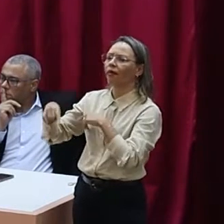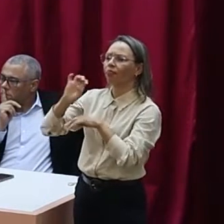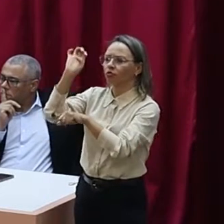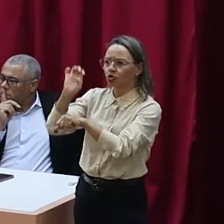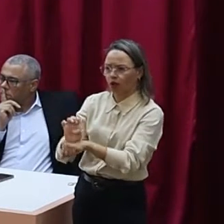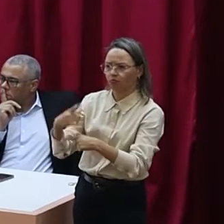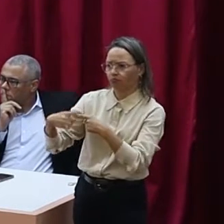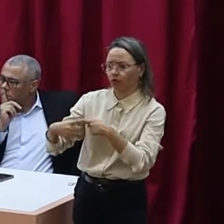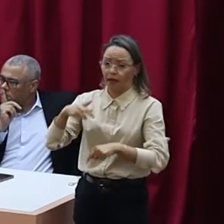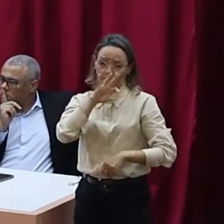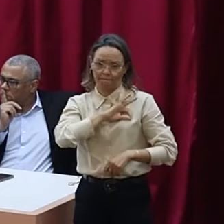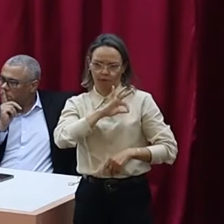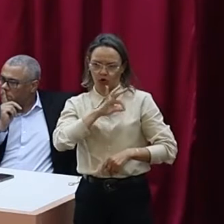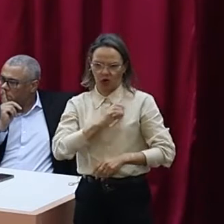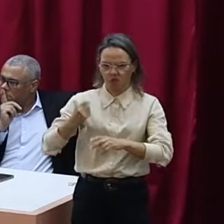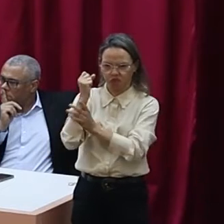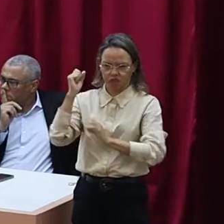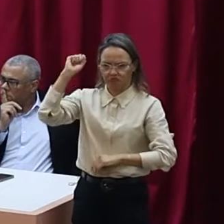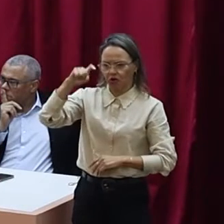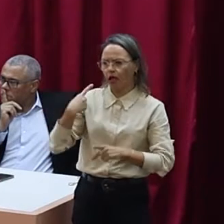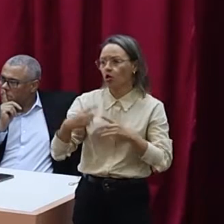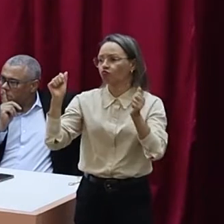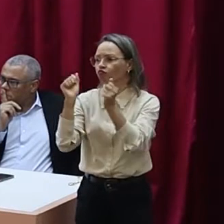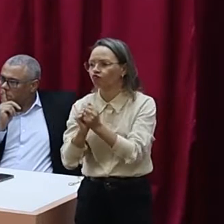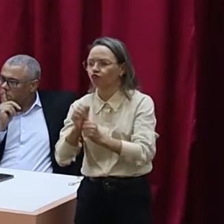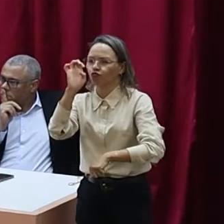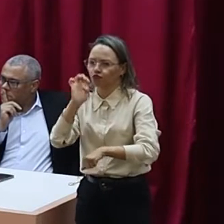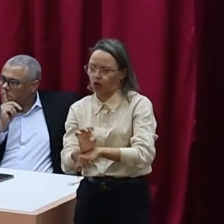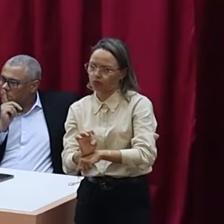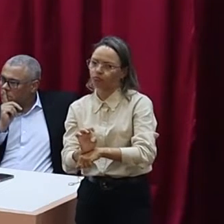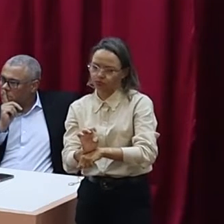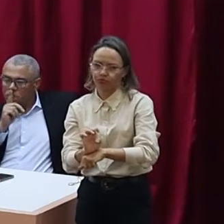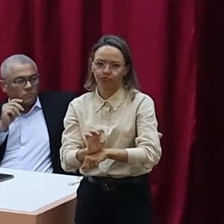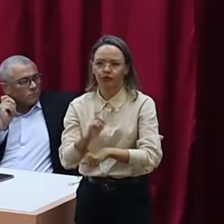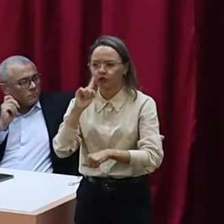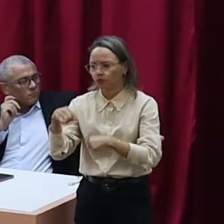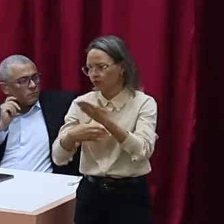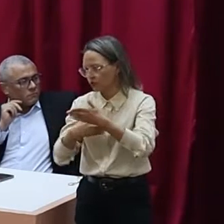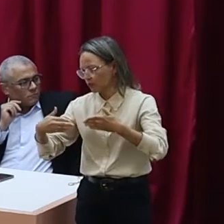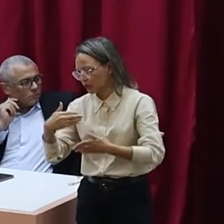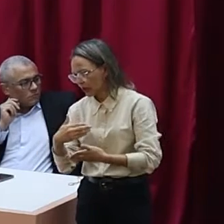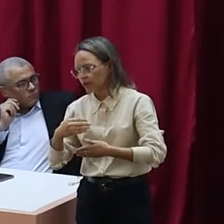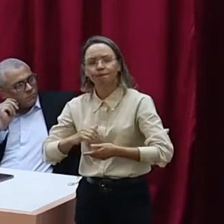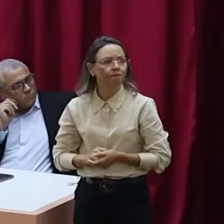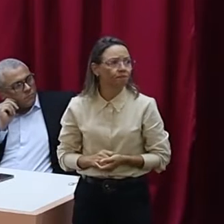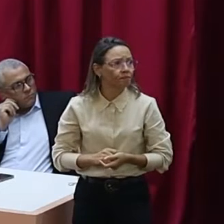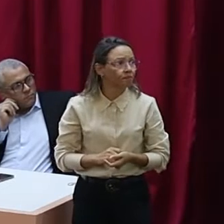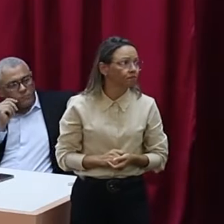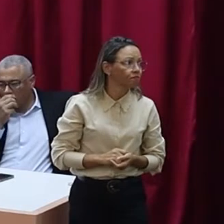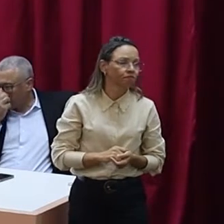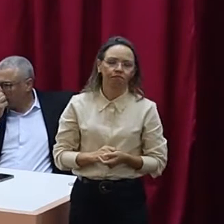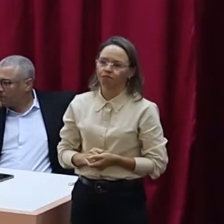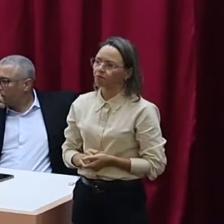polícia é um braço do Estado. Bom, então, o próximo slide, por favor. Eu vou só